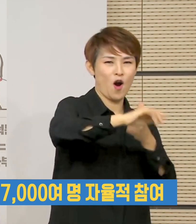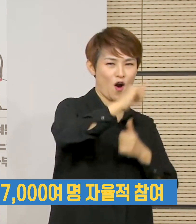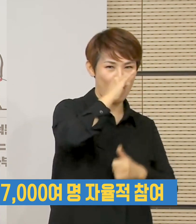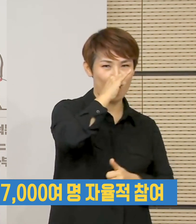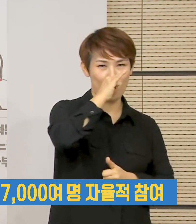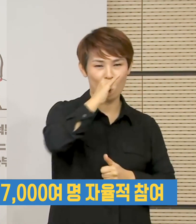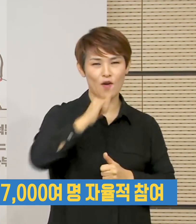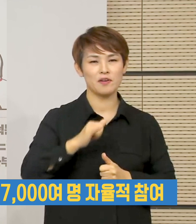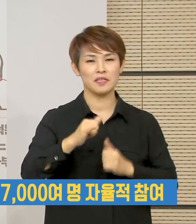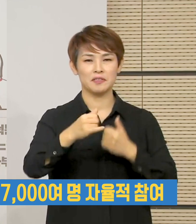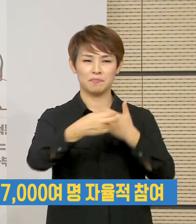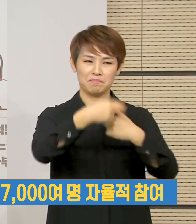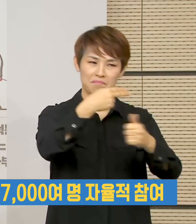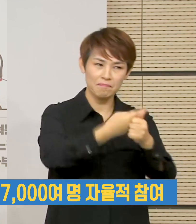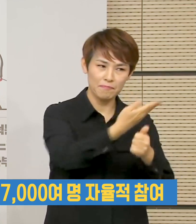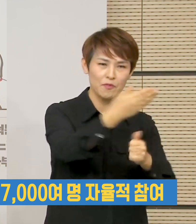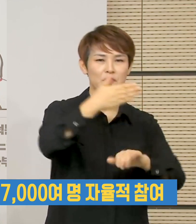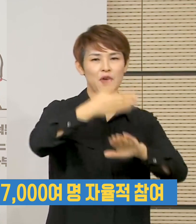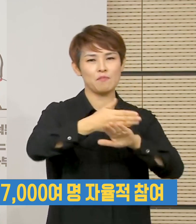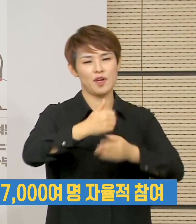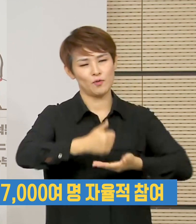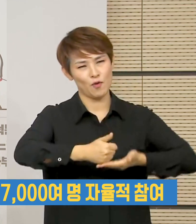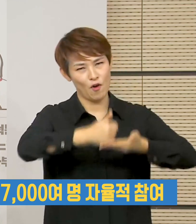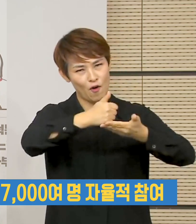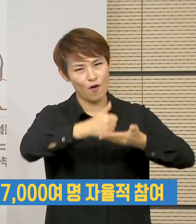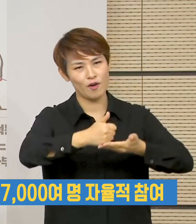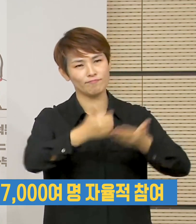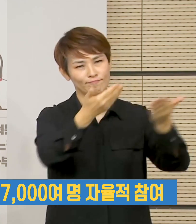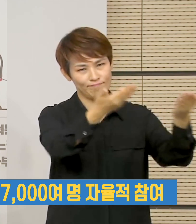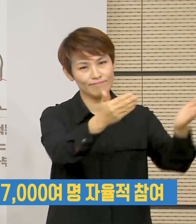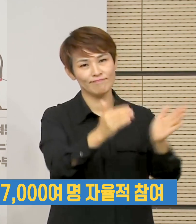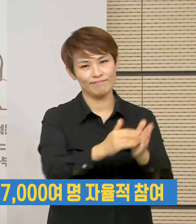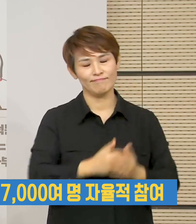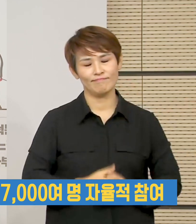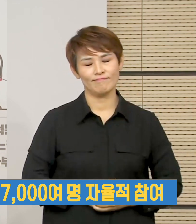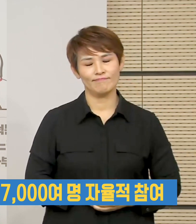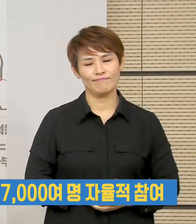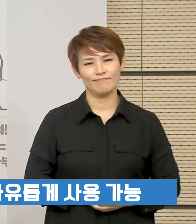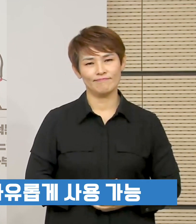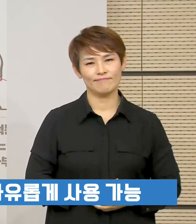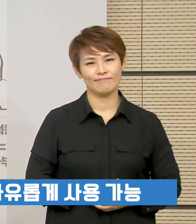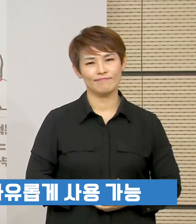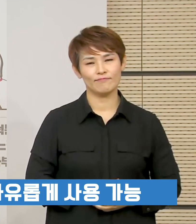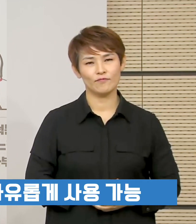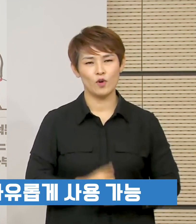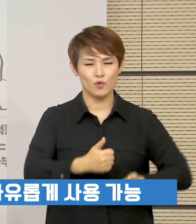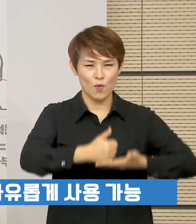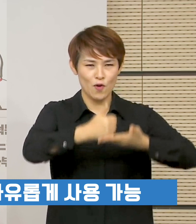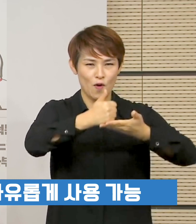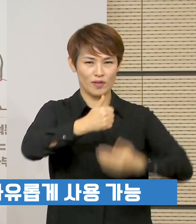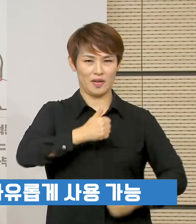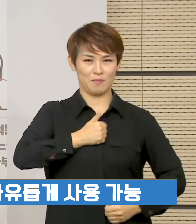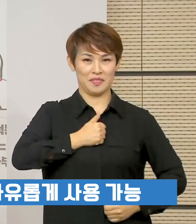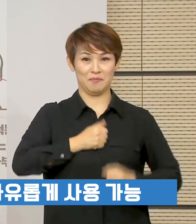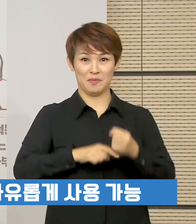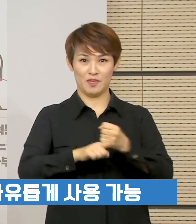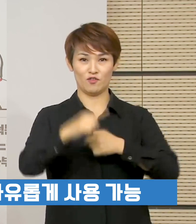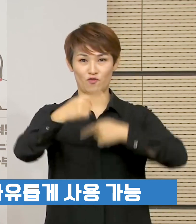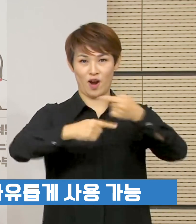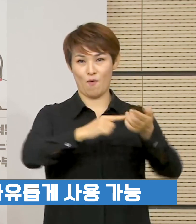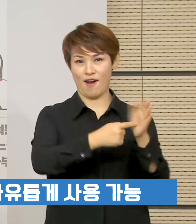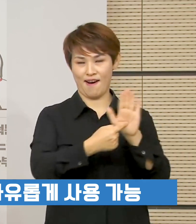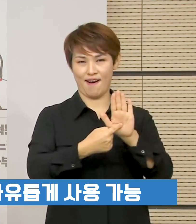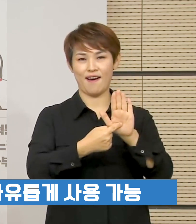들에게 감사와 존경의 메시지를 전해주고 있습니다 또한 총경 가 자부심 을 의미하는 수호